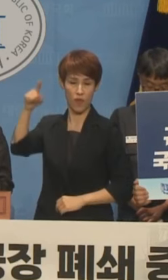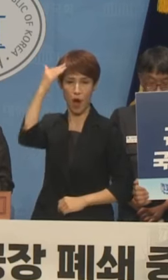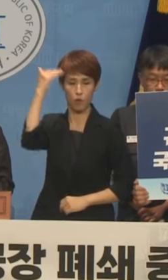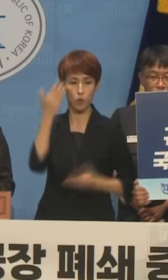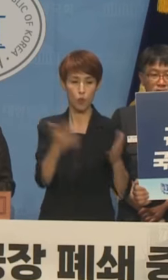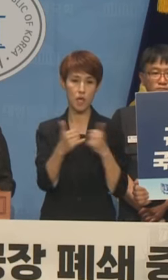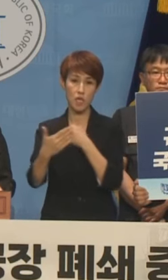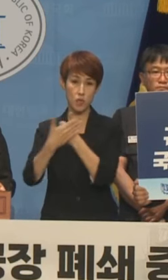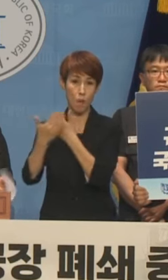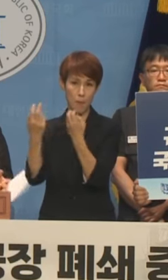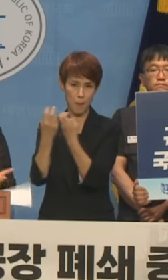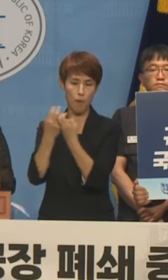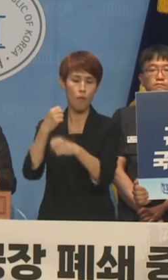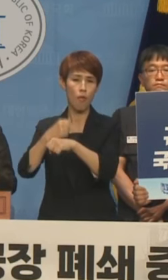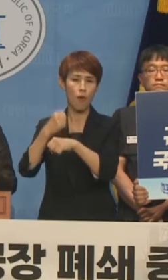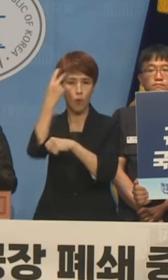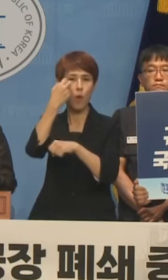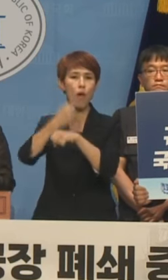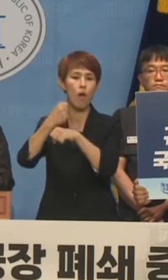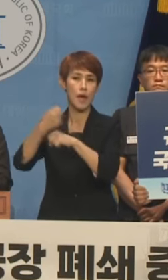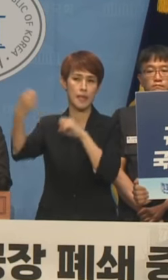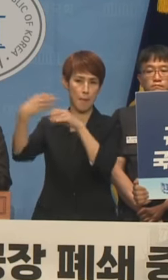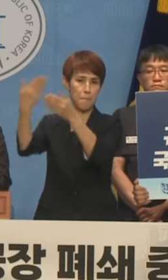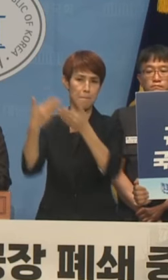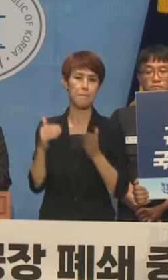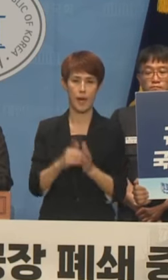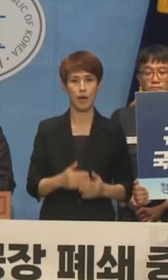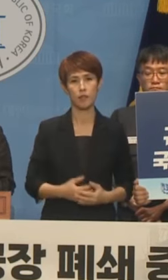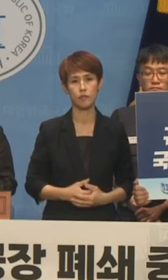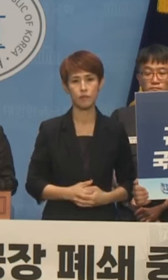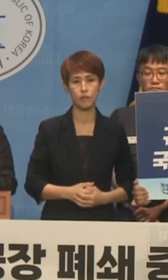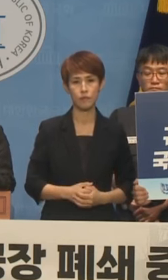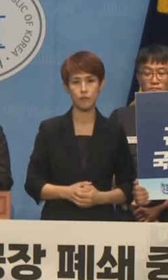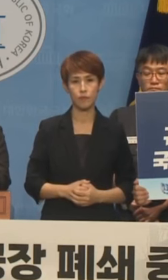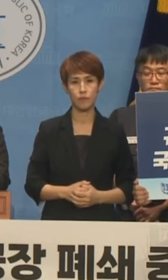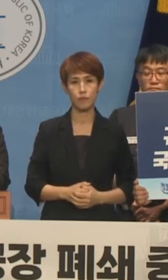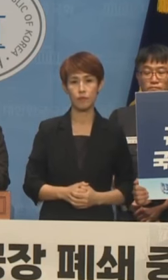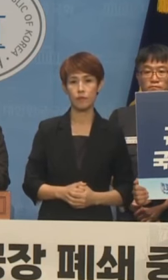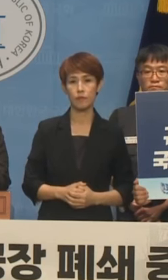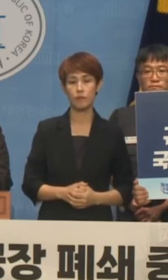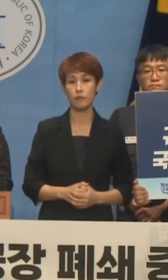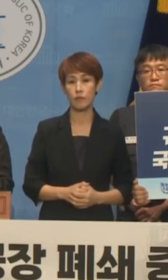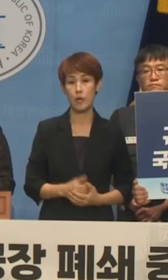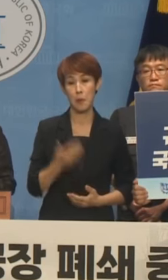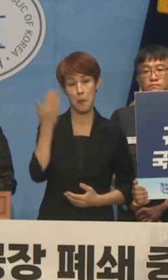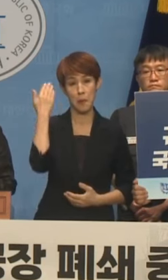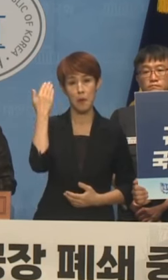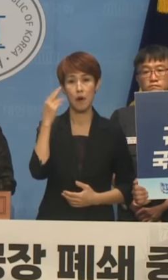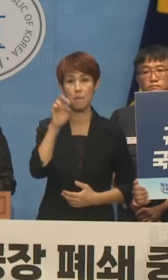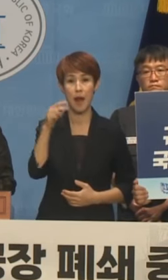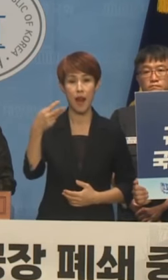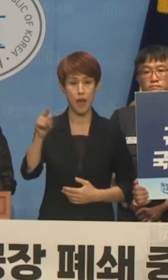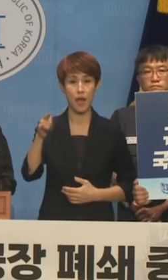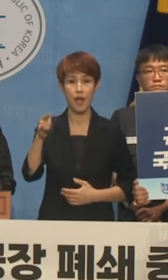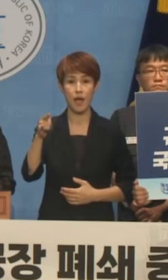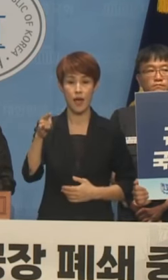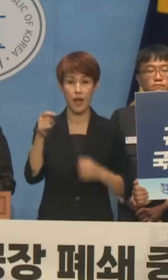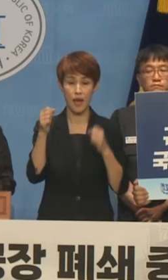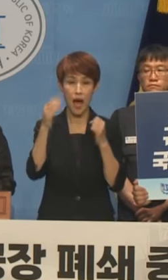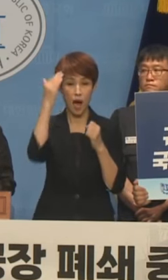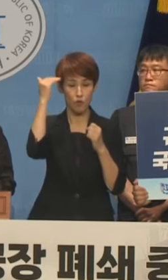방안을 검토하겠다라는 답변을 받기도 했습니다. 지난달에는 말레베어 한국 노동자 보호를 위한